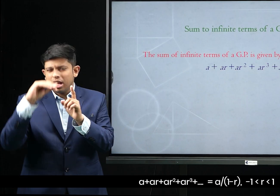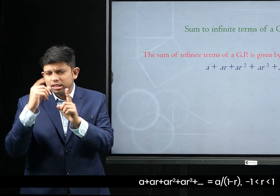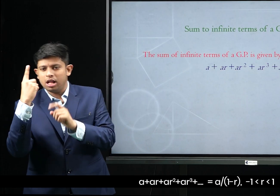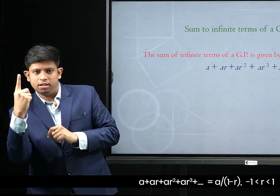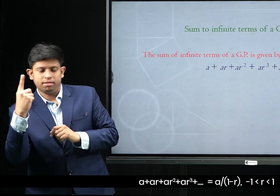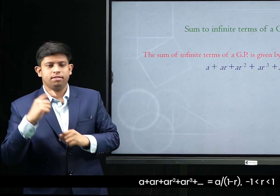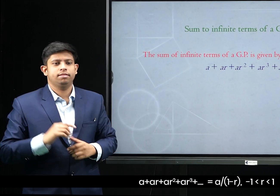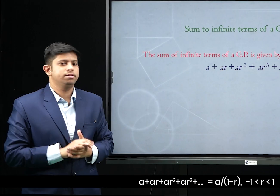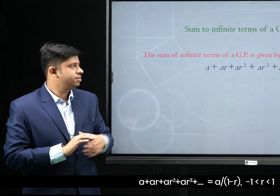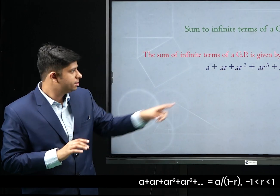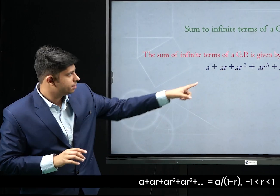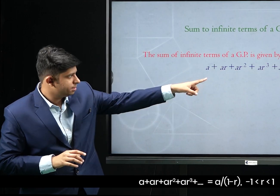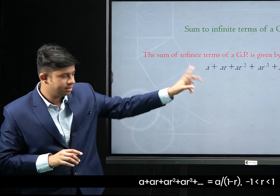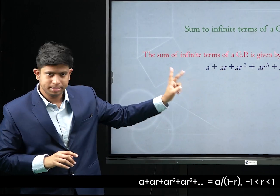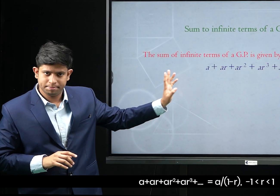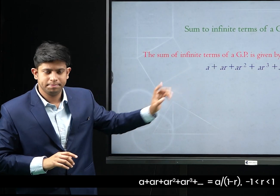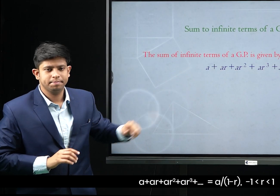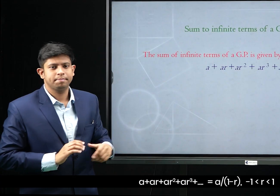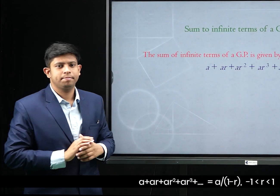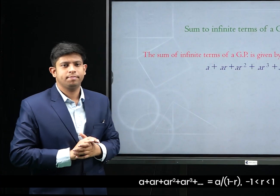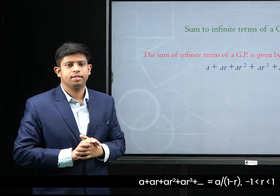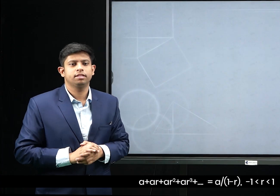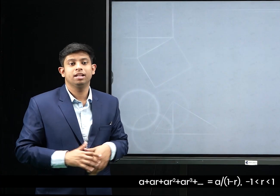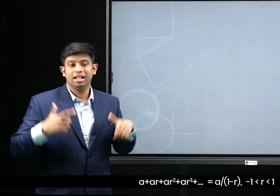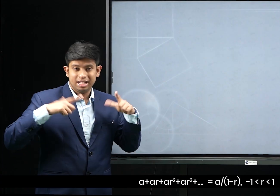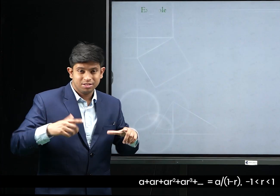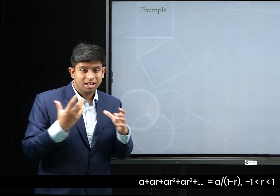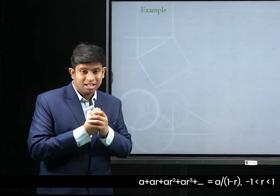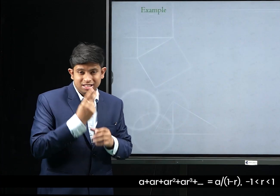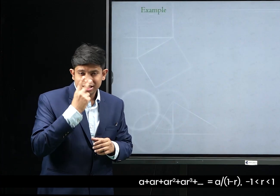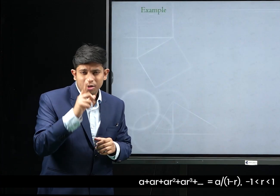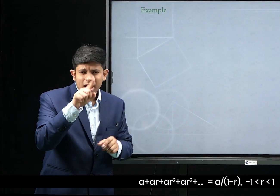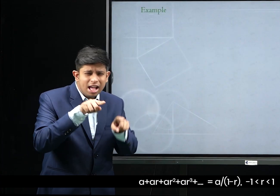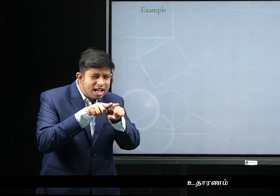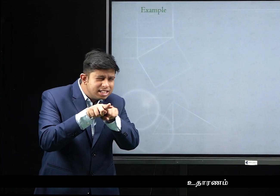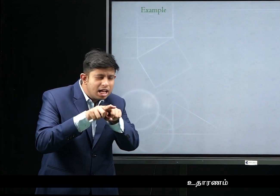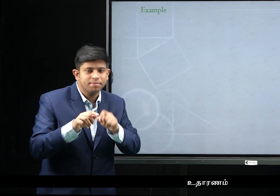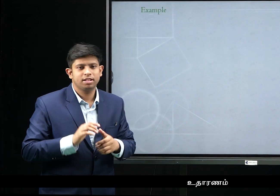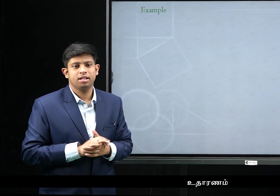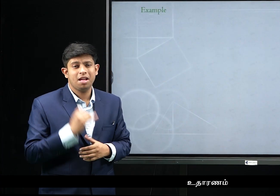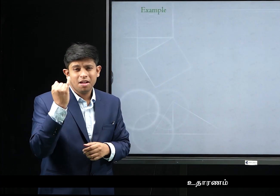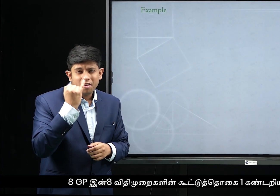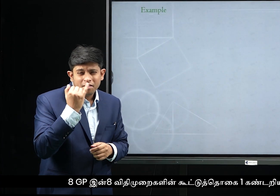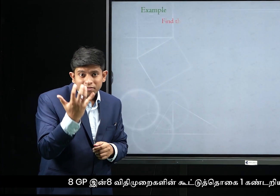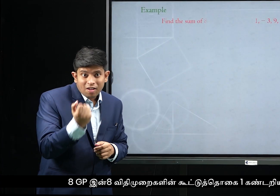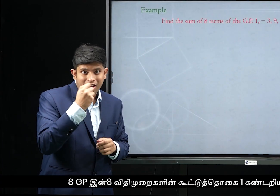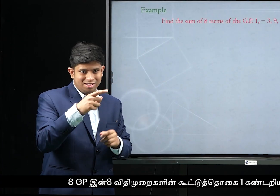ஆர் கழித்தல் 1 ஆரை விட சிறியது. ஆர் 1ஐ விட சிறியது. உதாரணம் 8